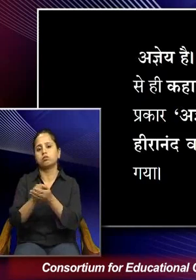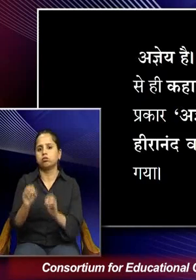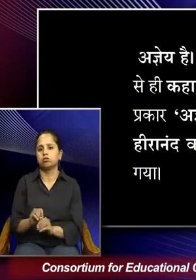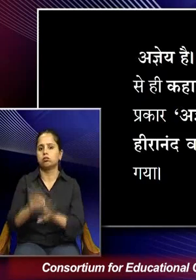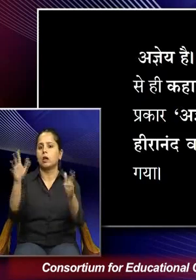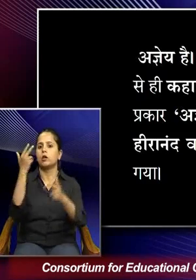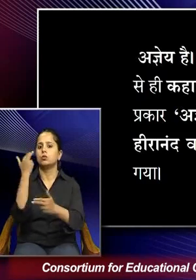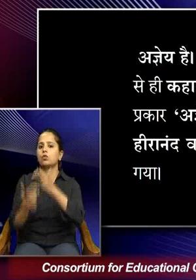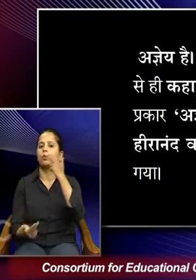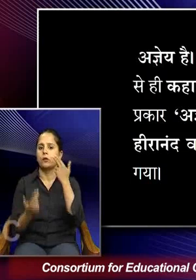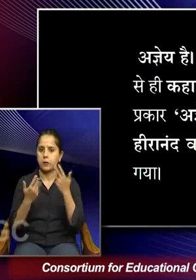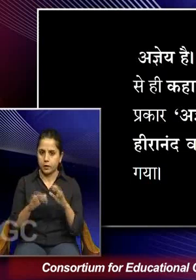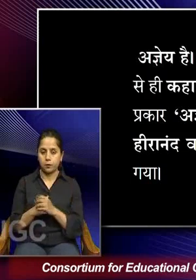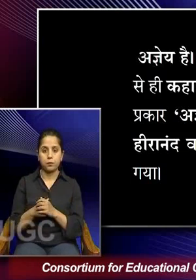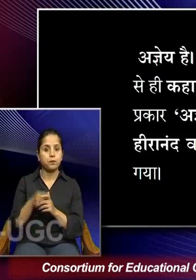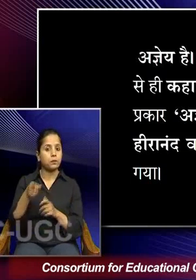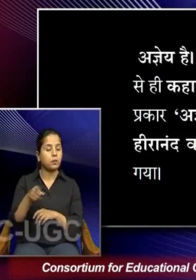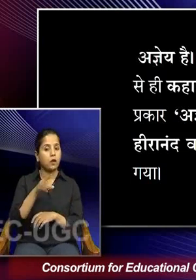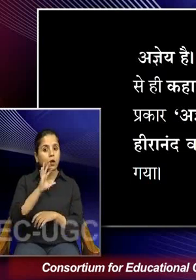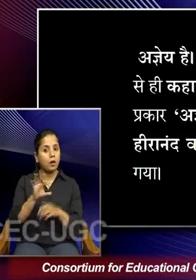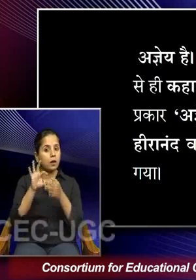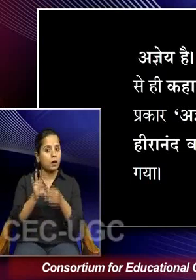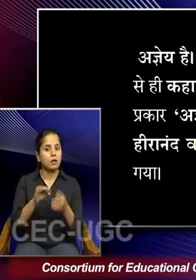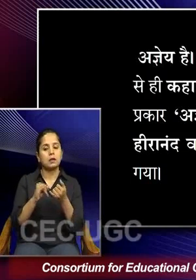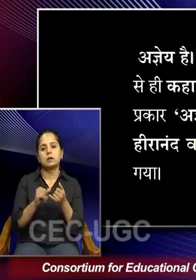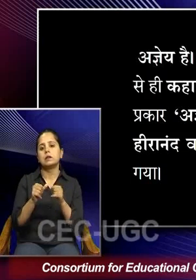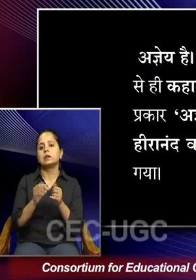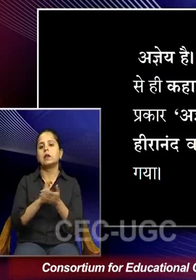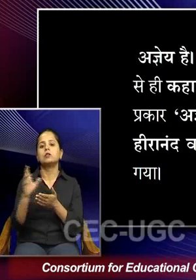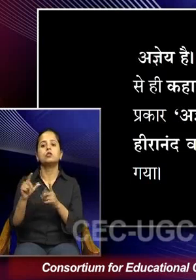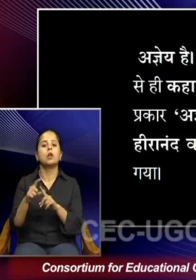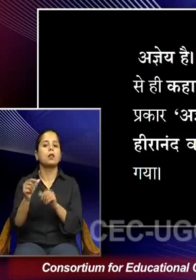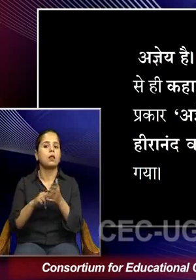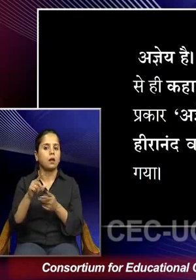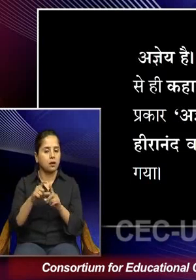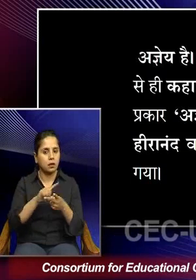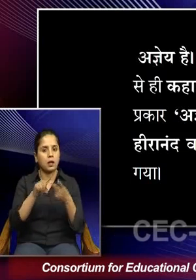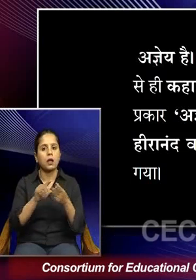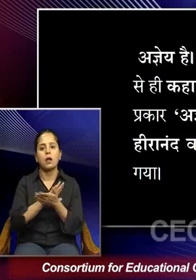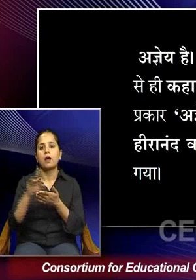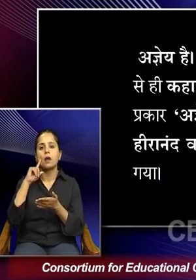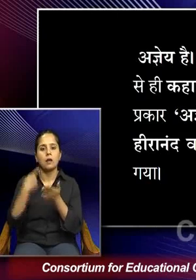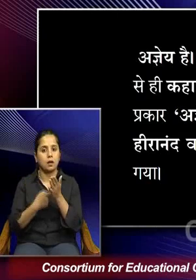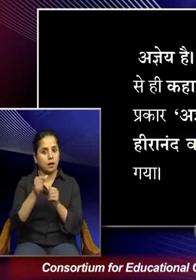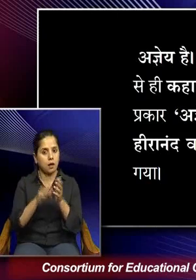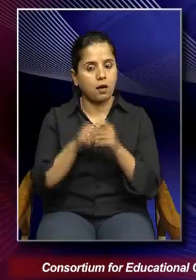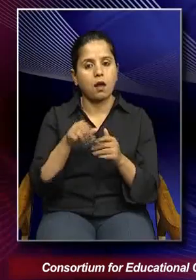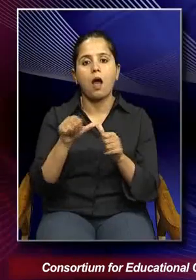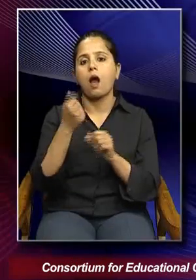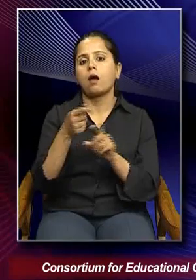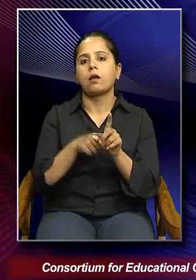इस तरह सच्चिदानंद हीरानंद बादशाह इनके नाम के साथ अज्ञेय उपनाम जुड़